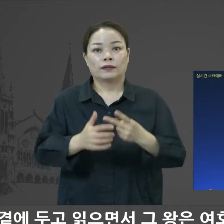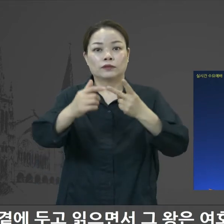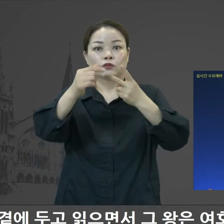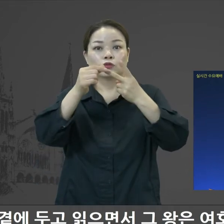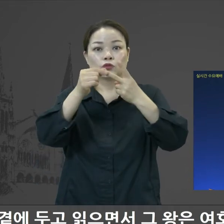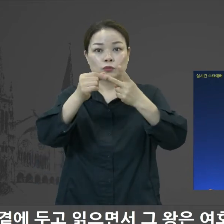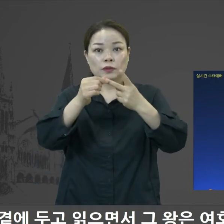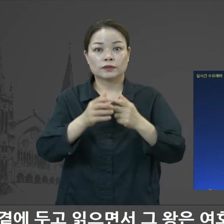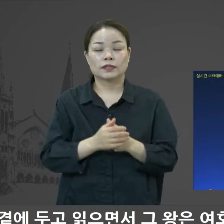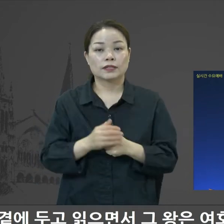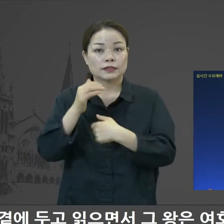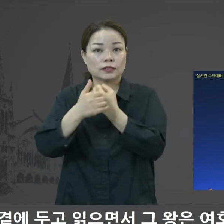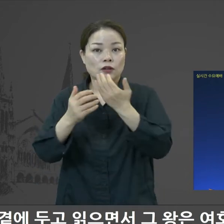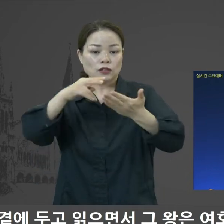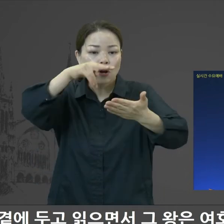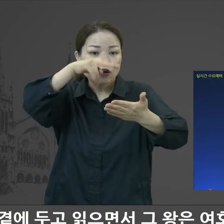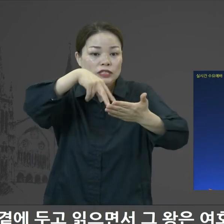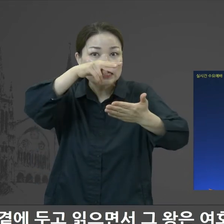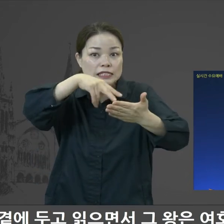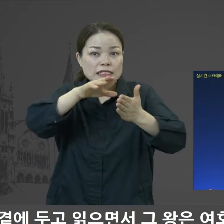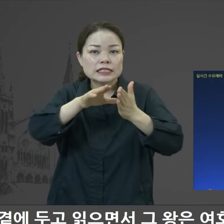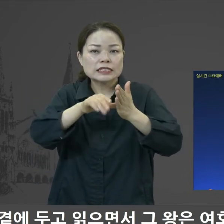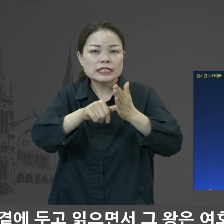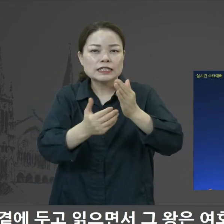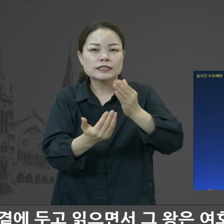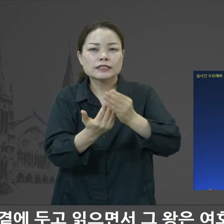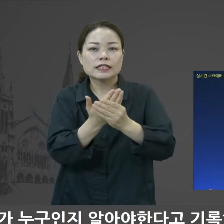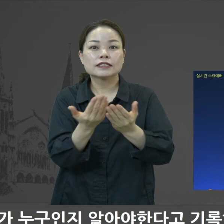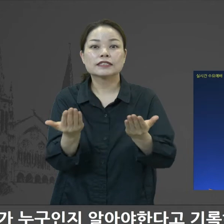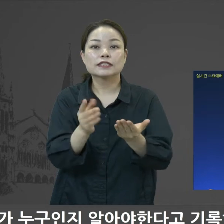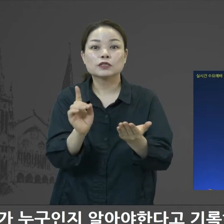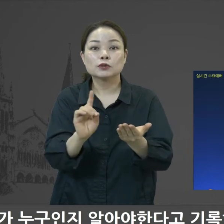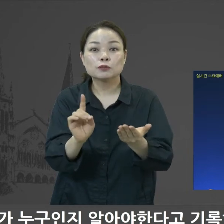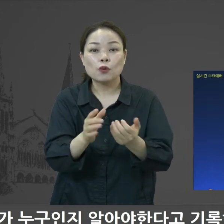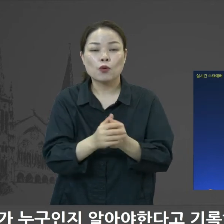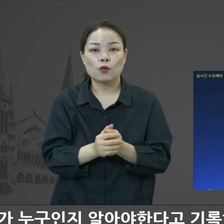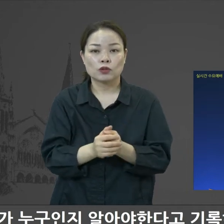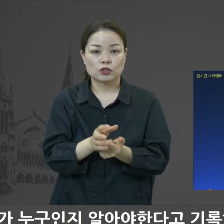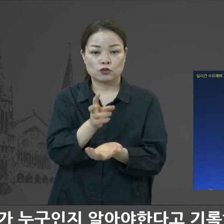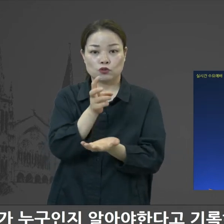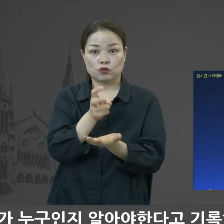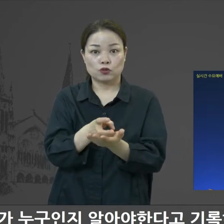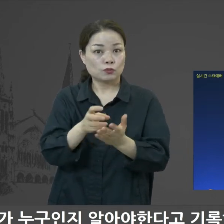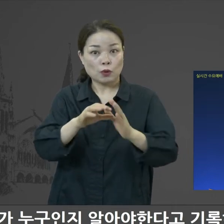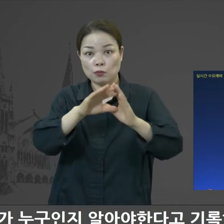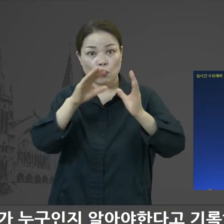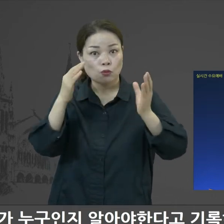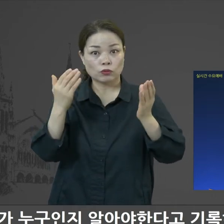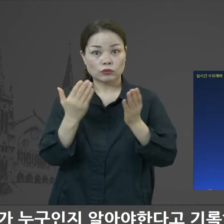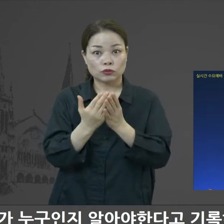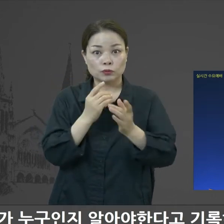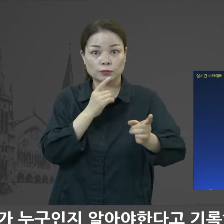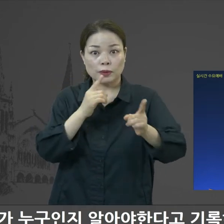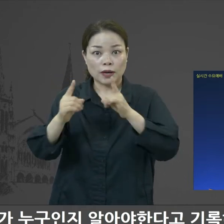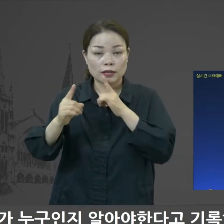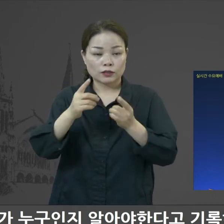번째, 성경을 읽을 때 일어나야 하는 일은 무엇입니까? 이 율법의 모든 말과